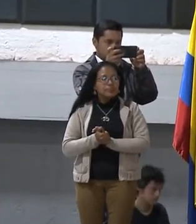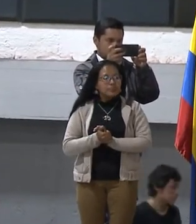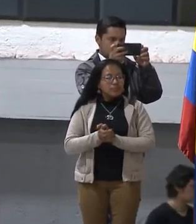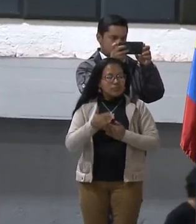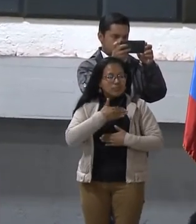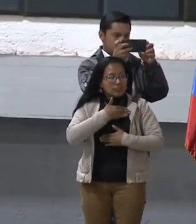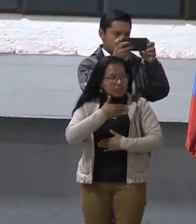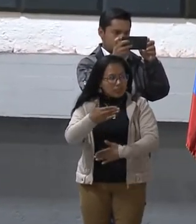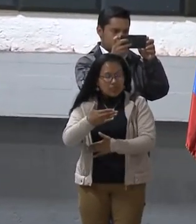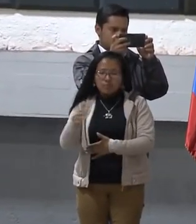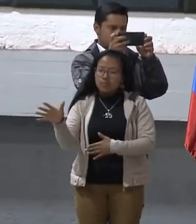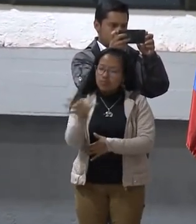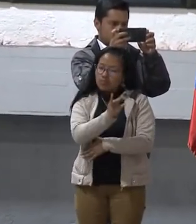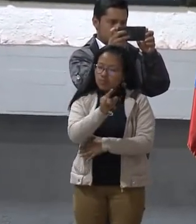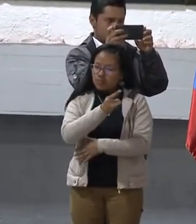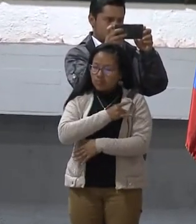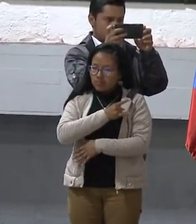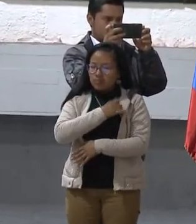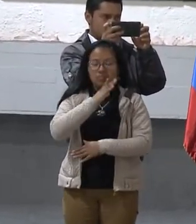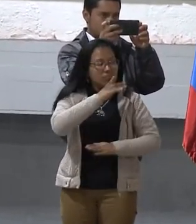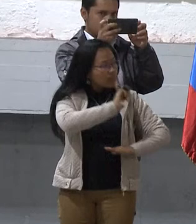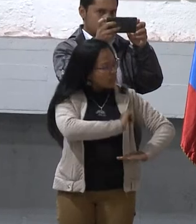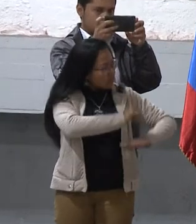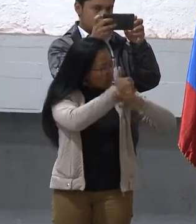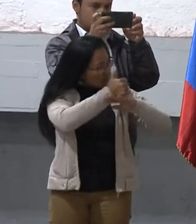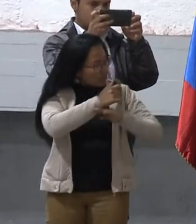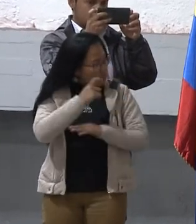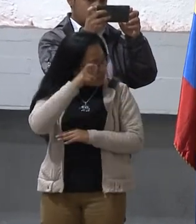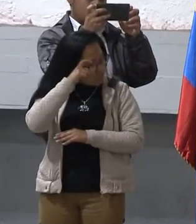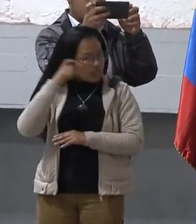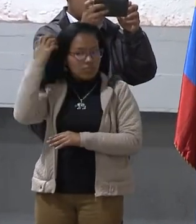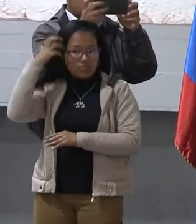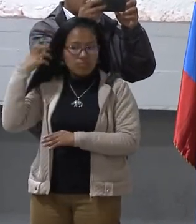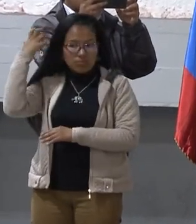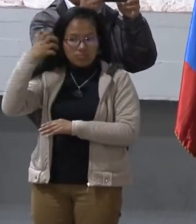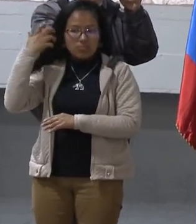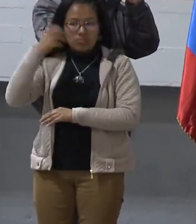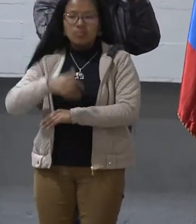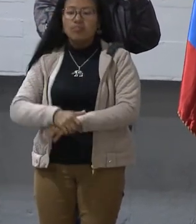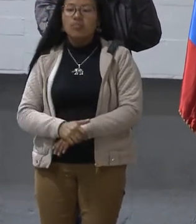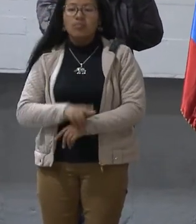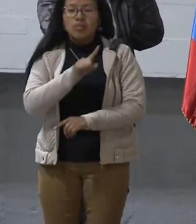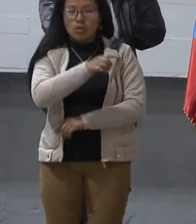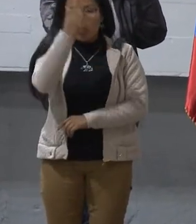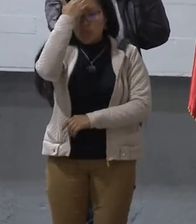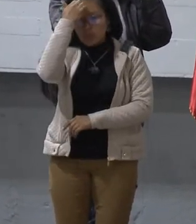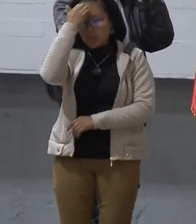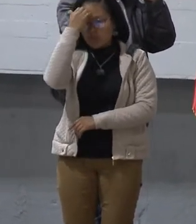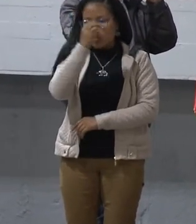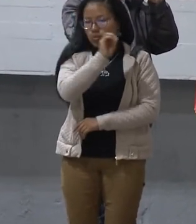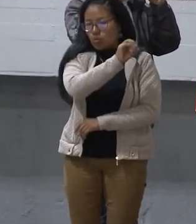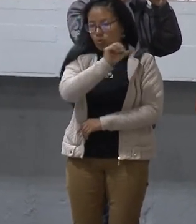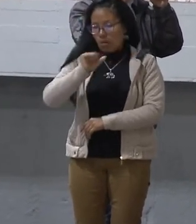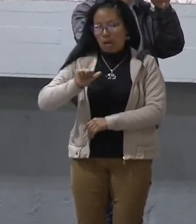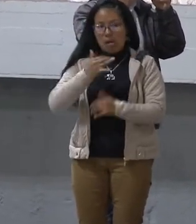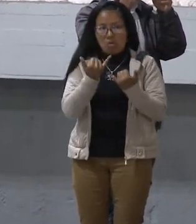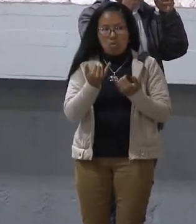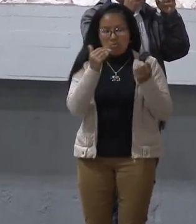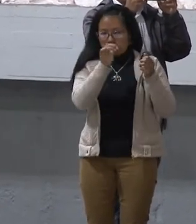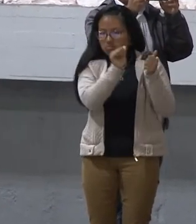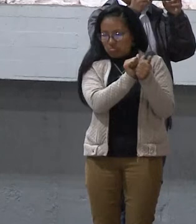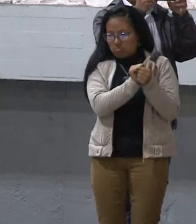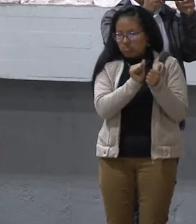gobierno universitario en cabeza del señor rector de fabio martínez a los maestros y maestras que nos acompañan a los